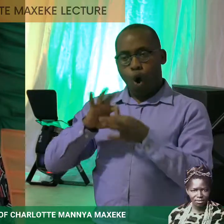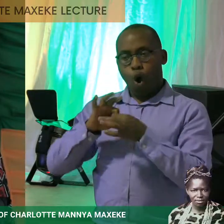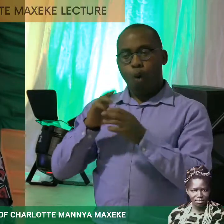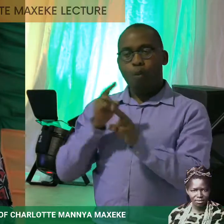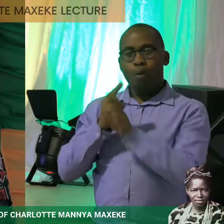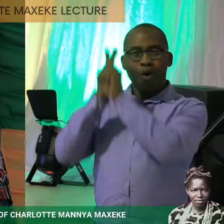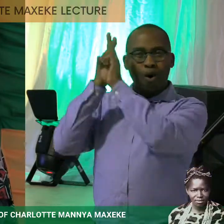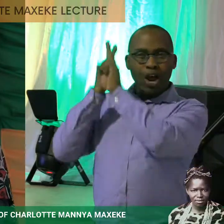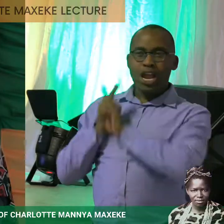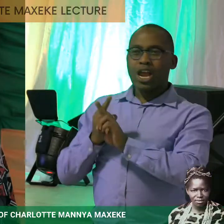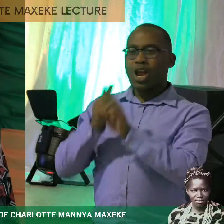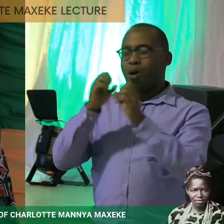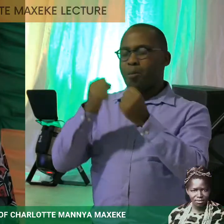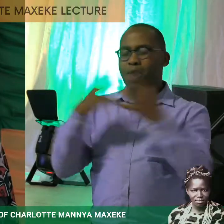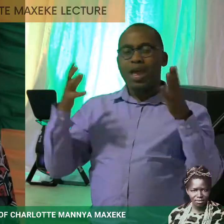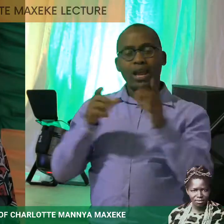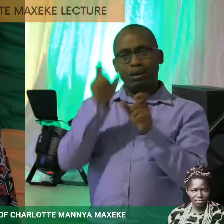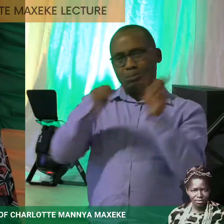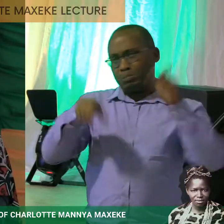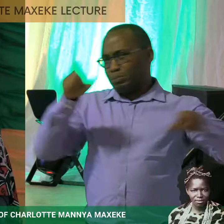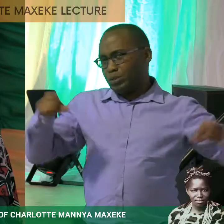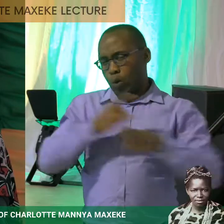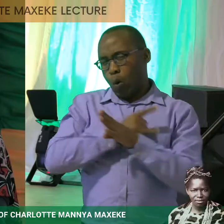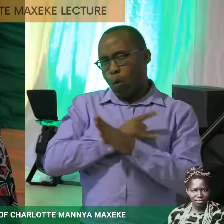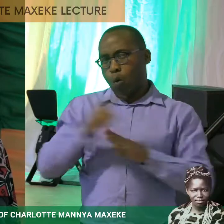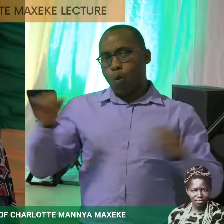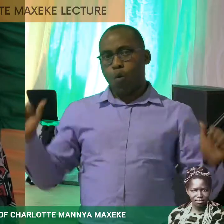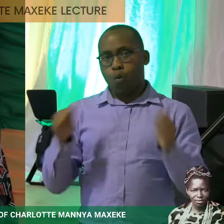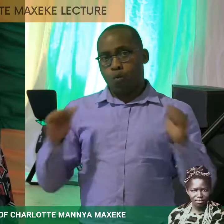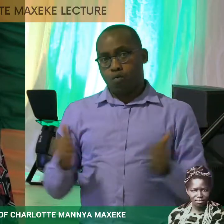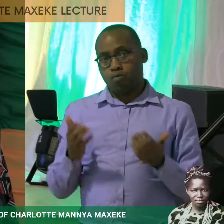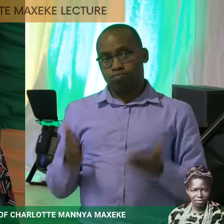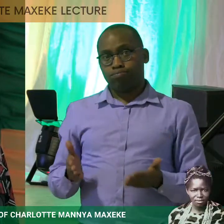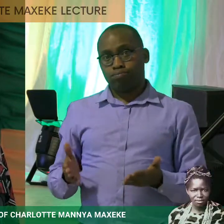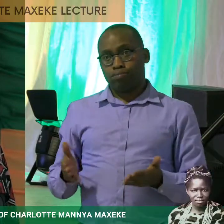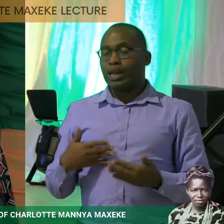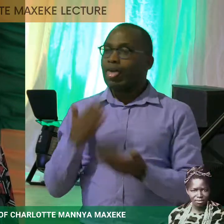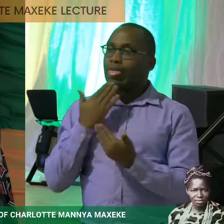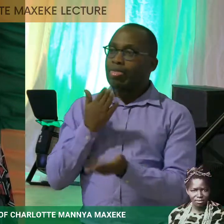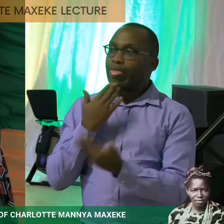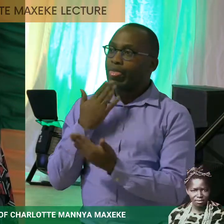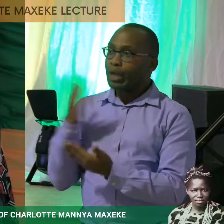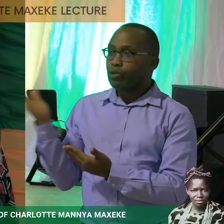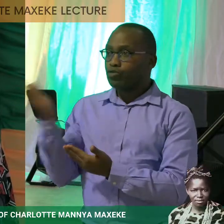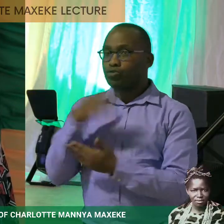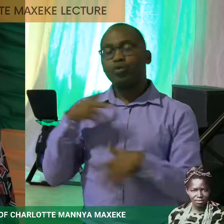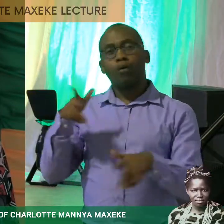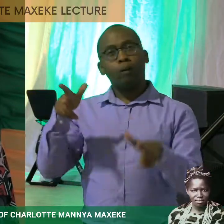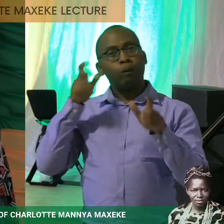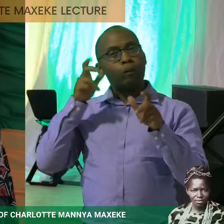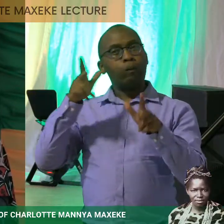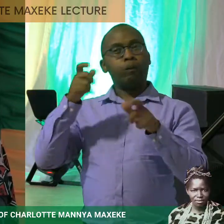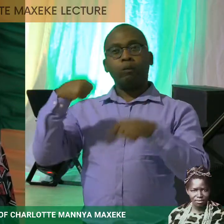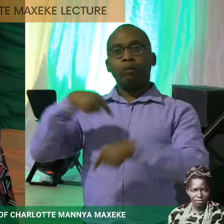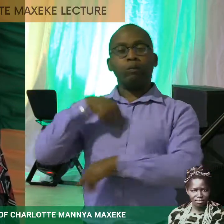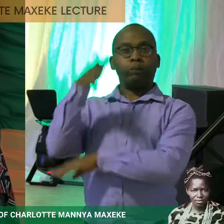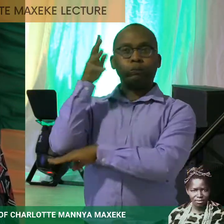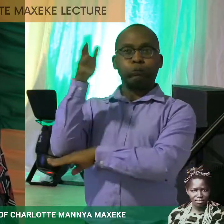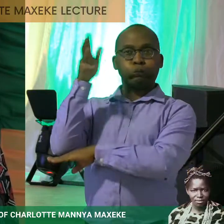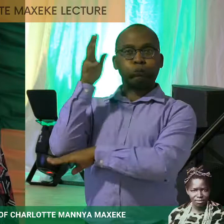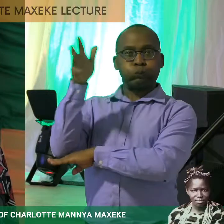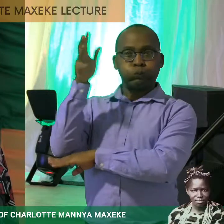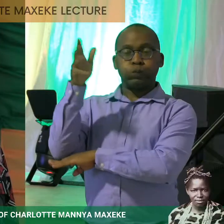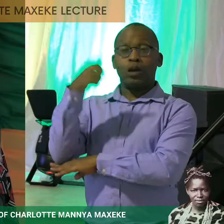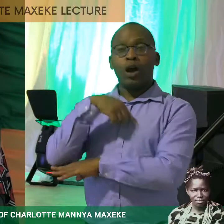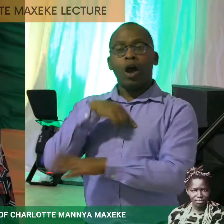wenkululeko yethu. Ndiyabulela bethuna ngokundiboleka indlebe. Ndithemba ukuba nakuthatha inxaxheba